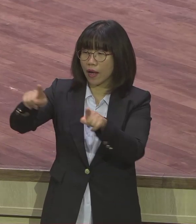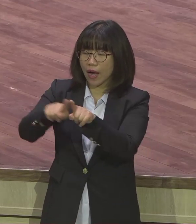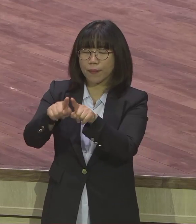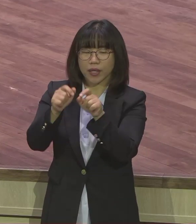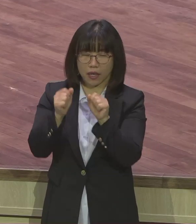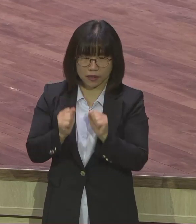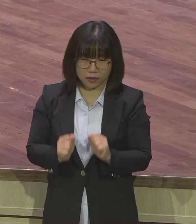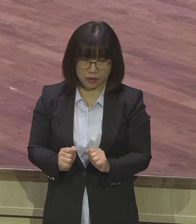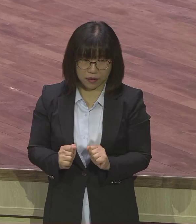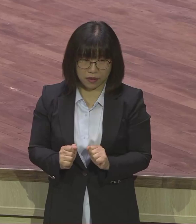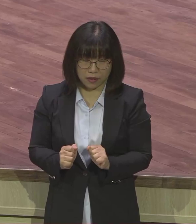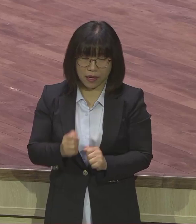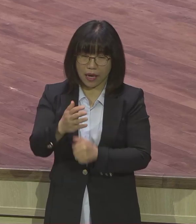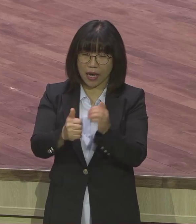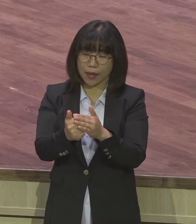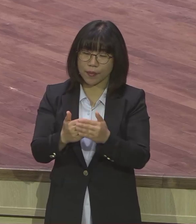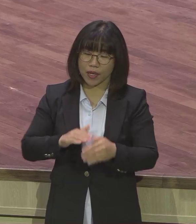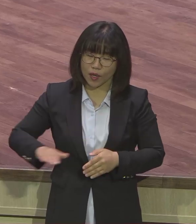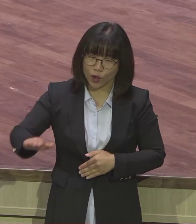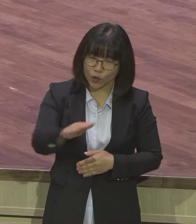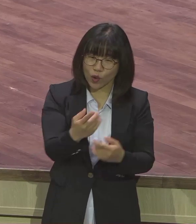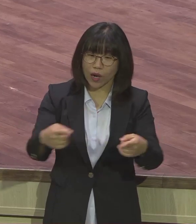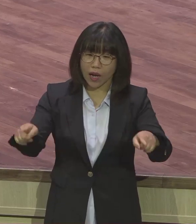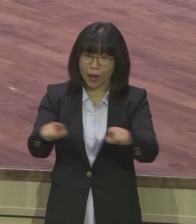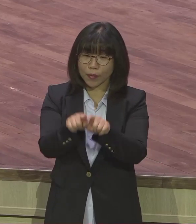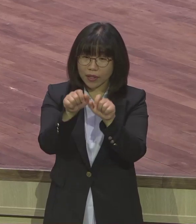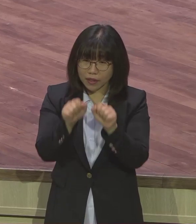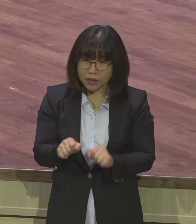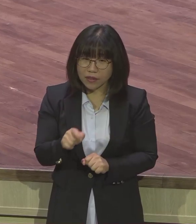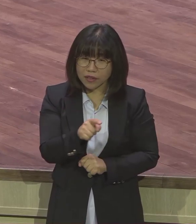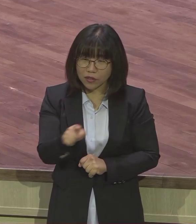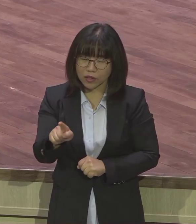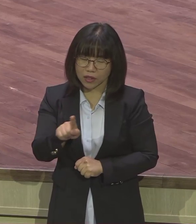자, 하나님이 우리와 함께 하시는 것이 최고의 은혜예요.